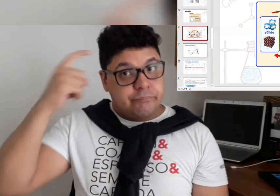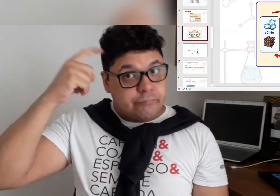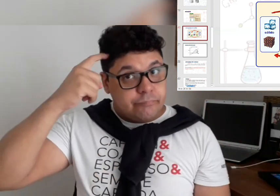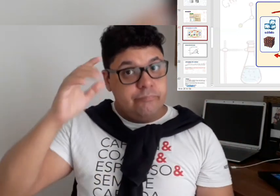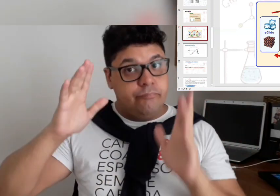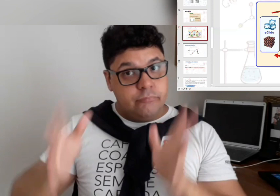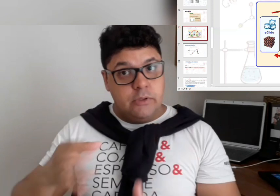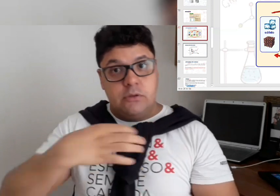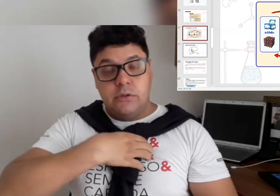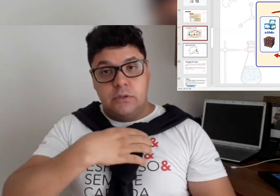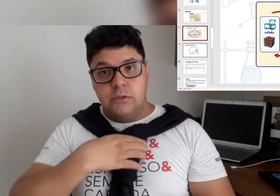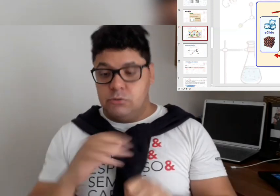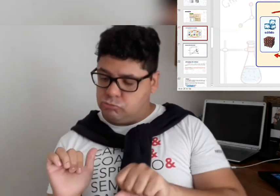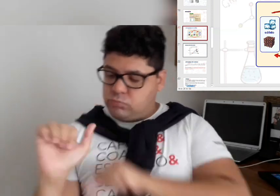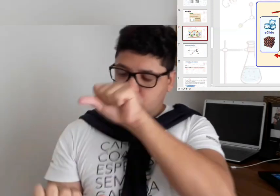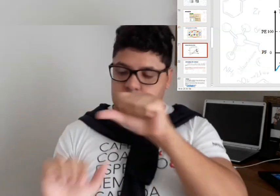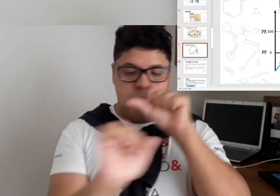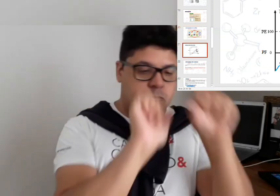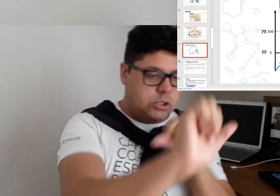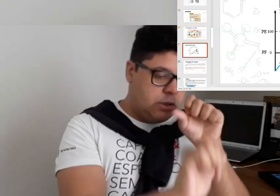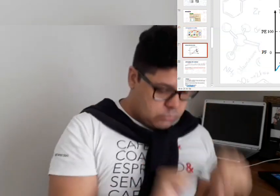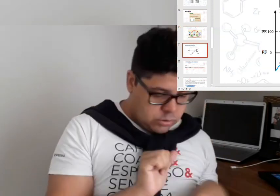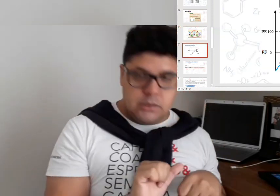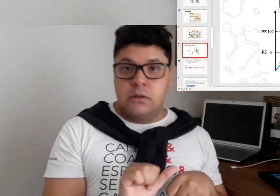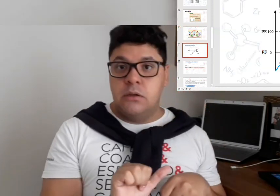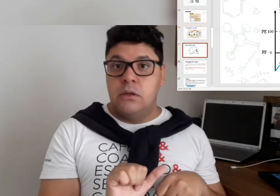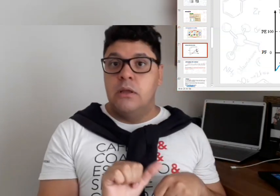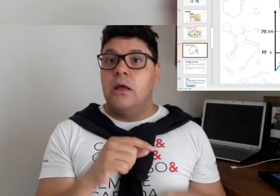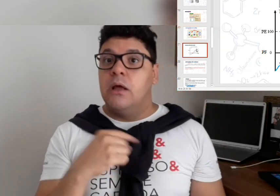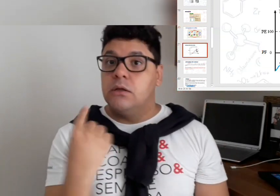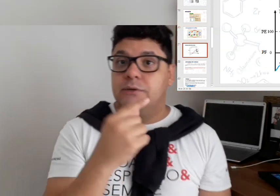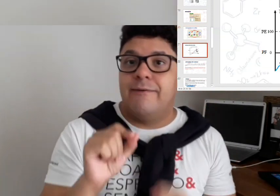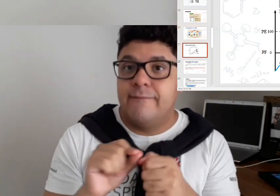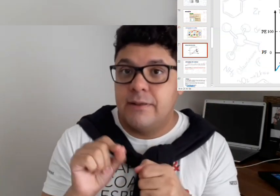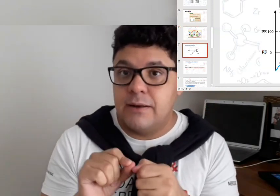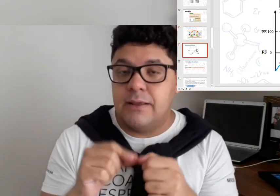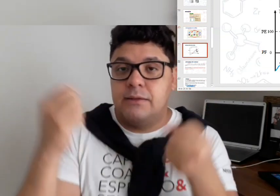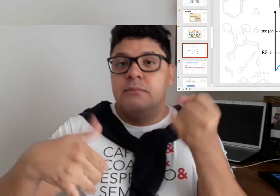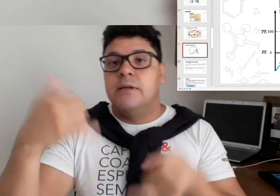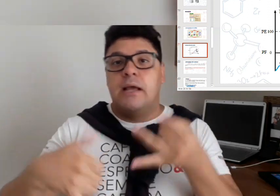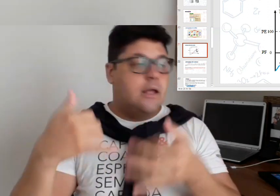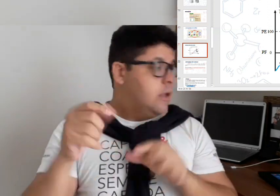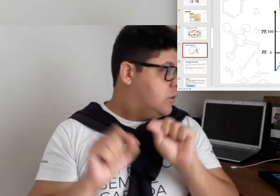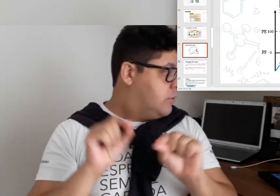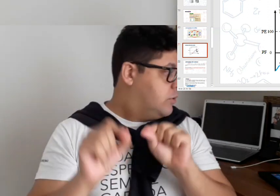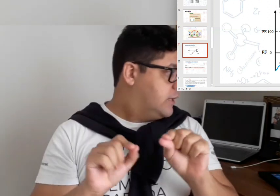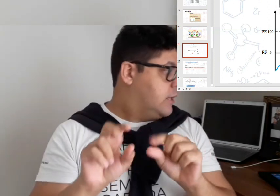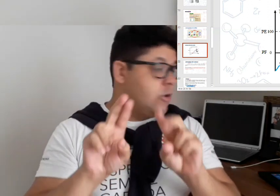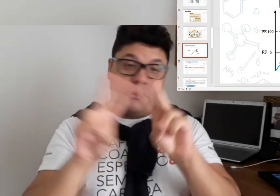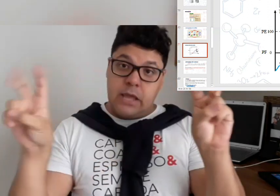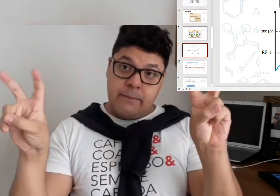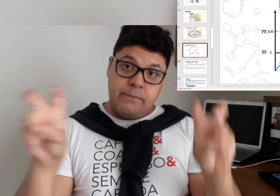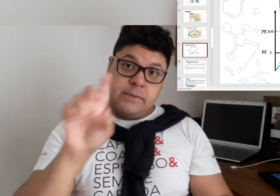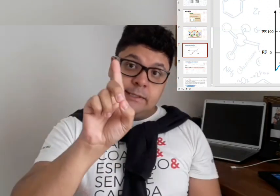Bom, pensando nessas mudanças de estado físico, a gente vai falar sobre o diagrama de fases. No diagrama